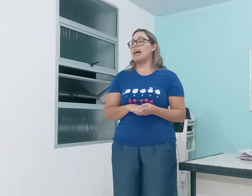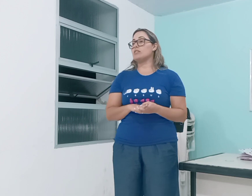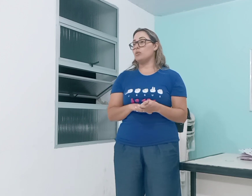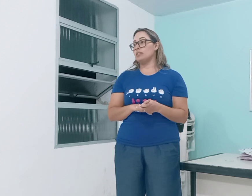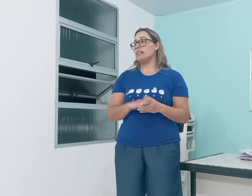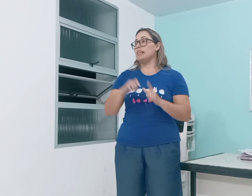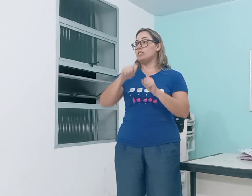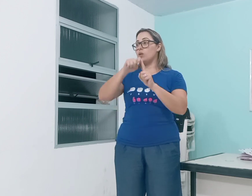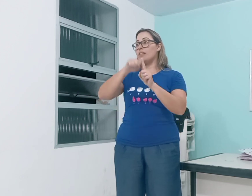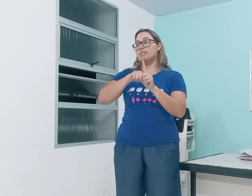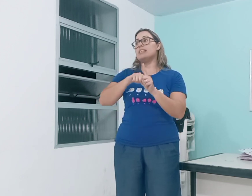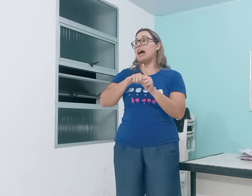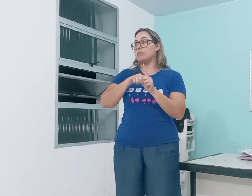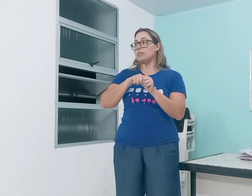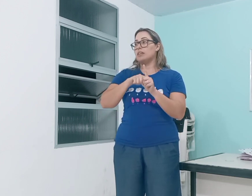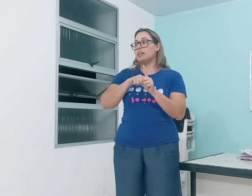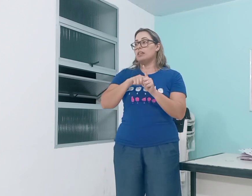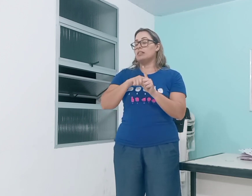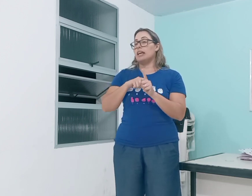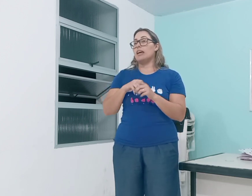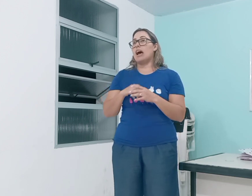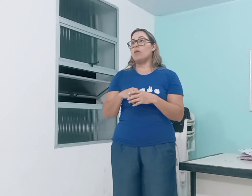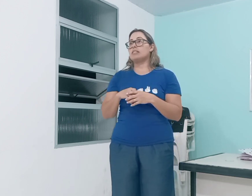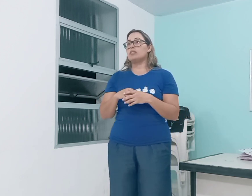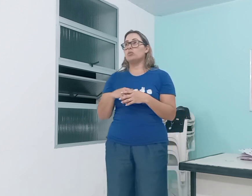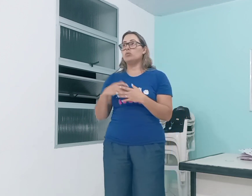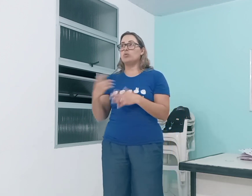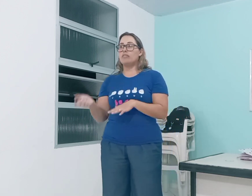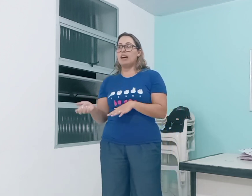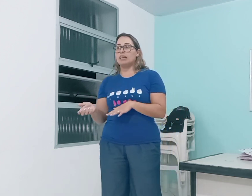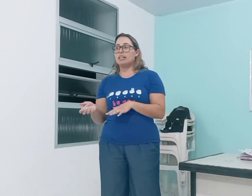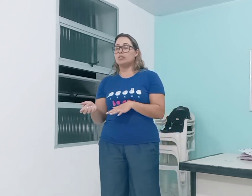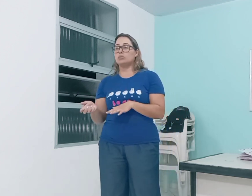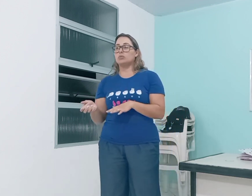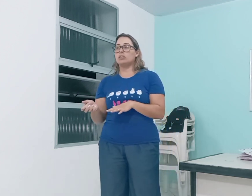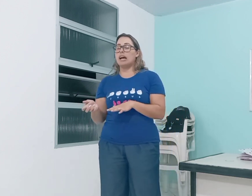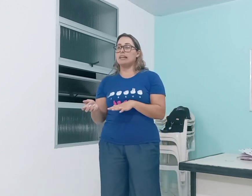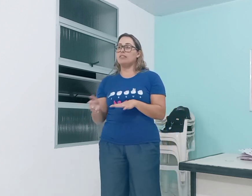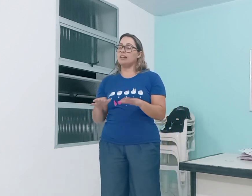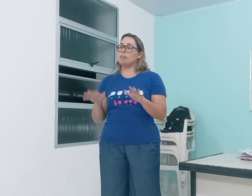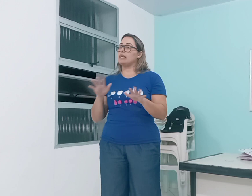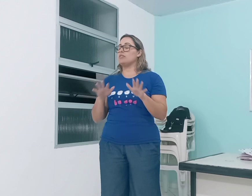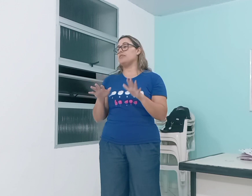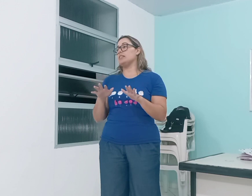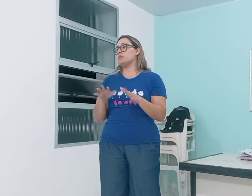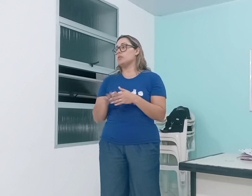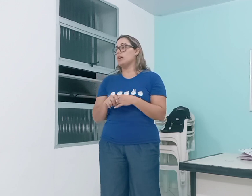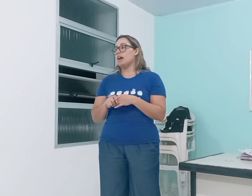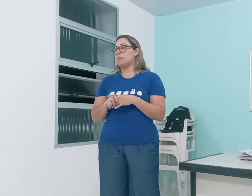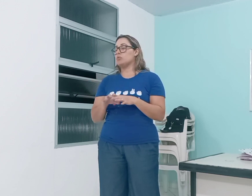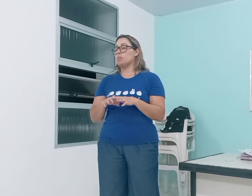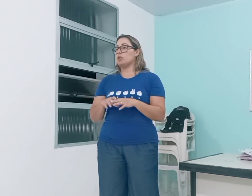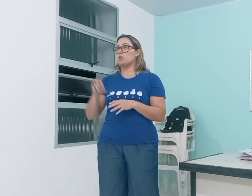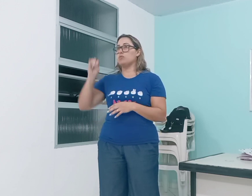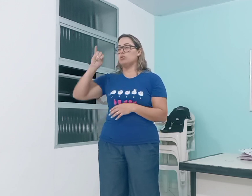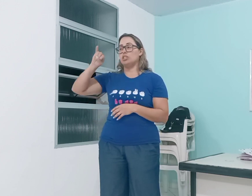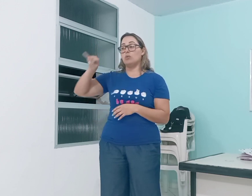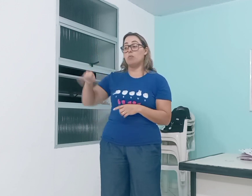fácil entender se eu avisar. Né? Agora, se eu não estou falando, aí fica mais difícil. A pessoa pode confundir com o